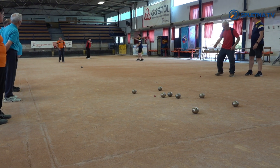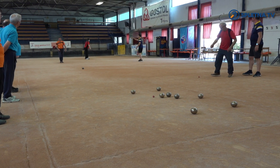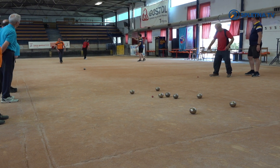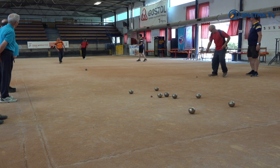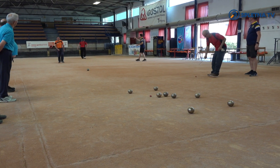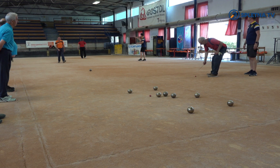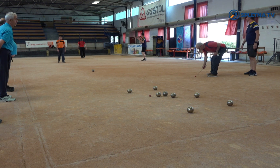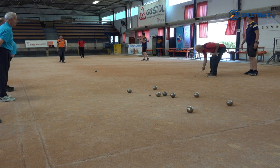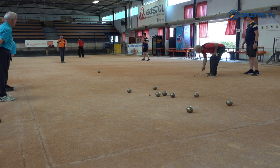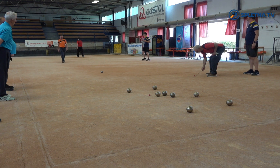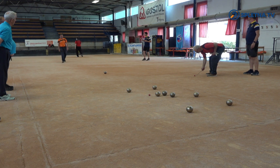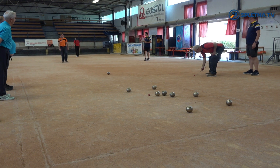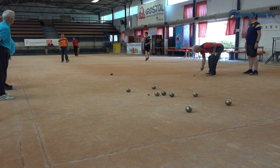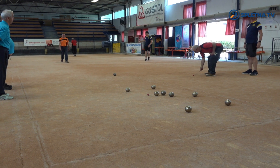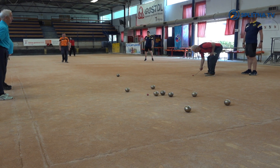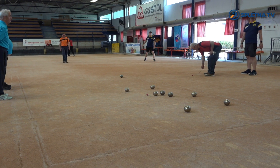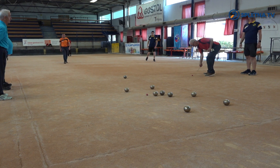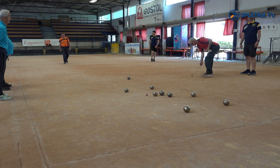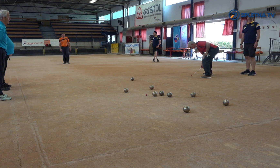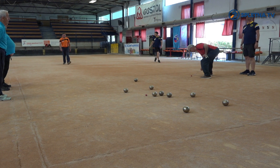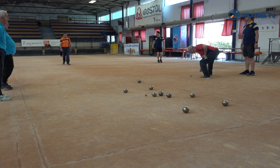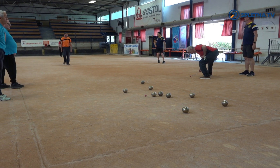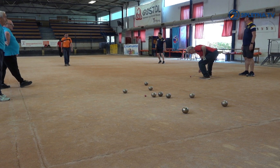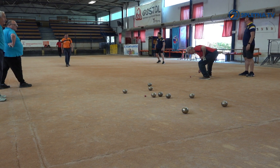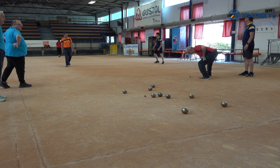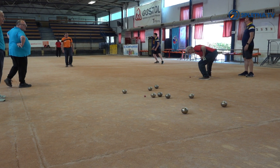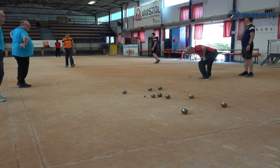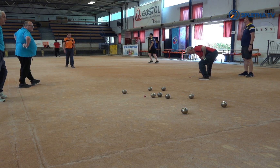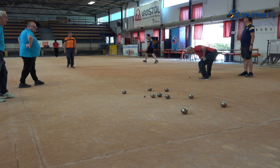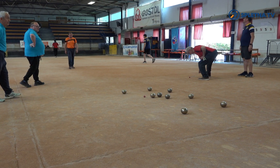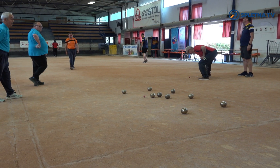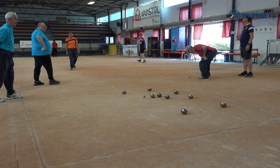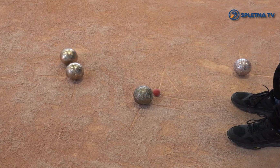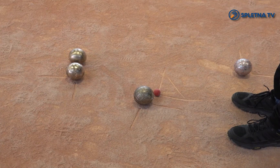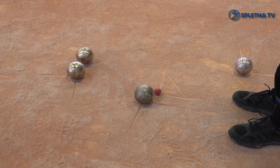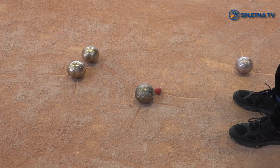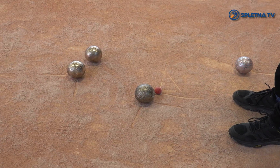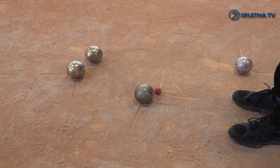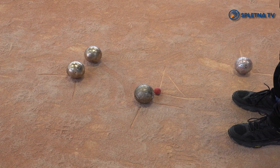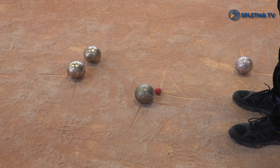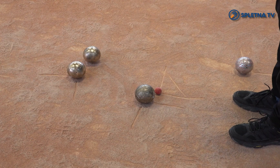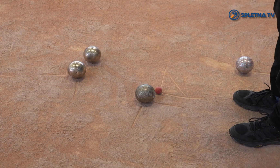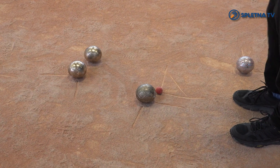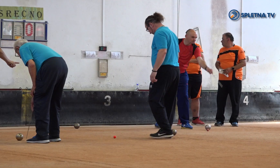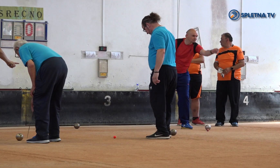I wanna dig my hands deep down in the dirt. Take a walk along the street if I'm feeling